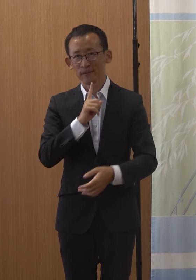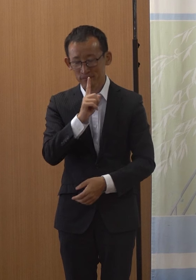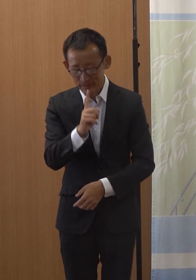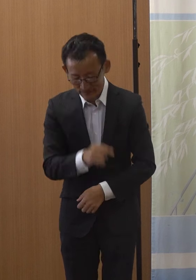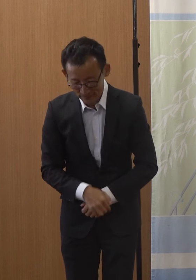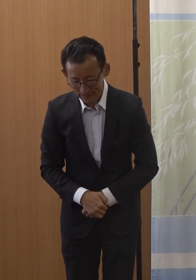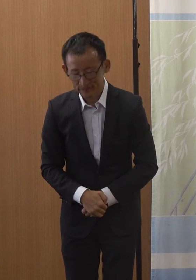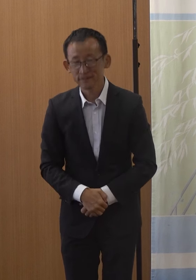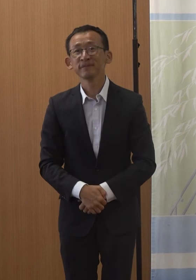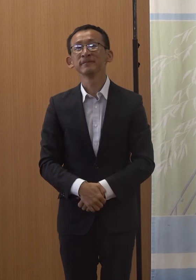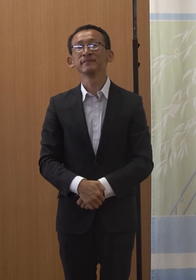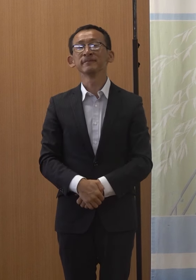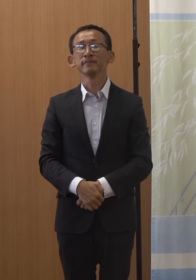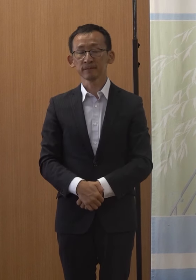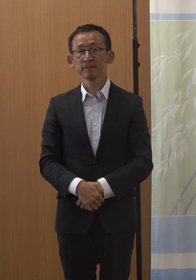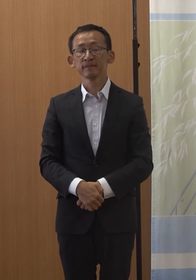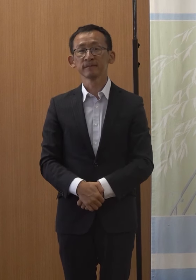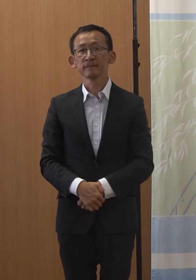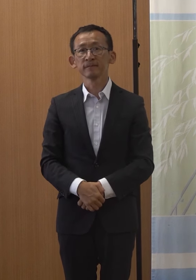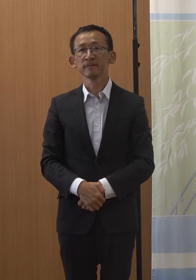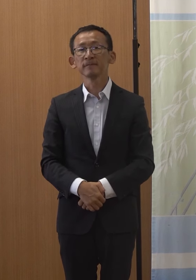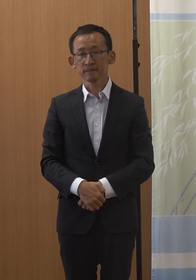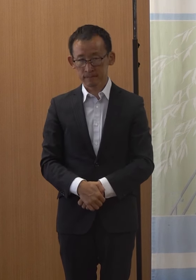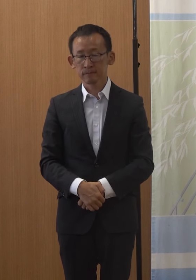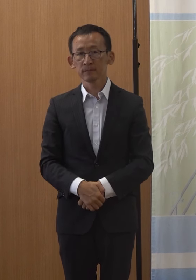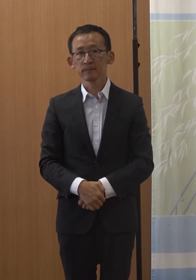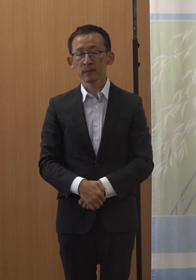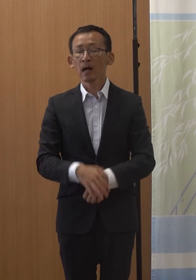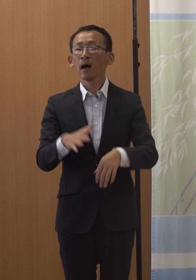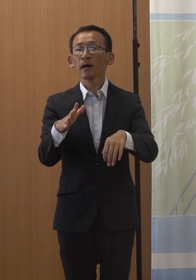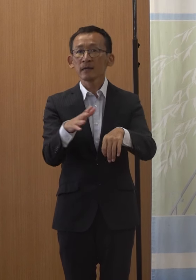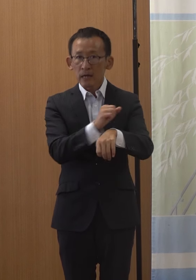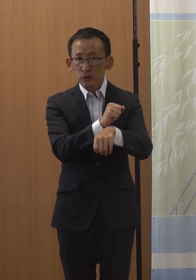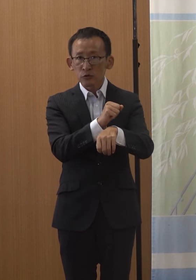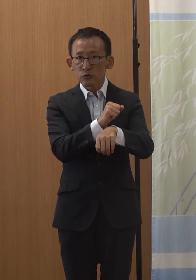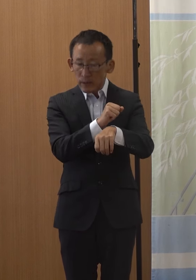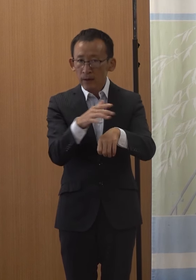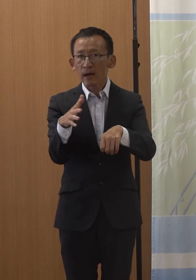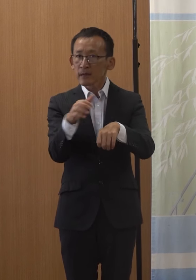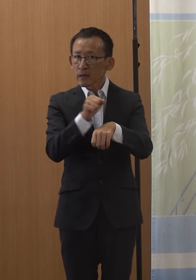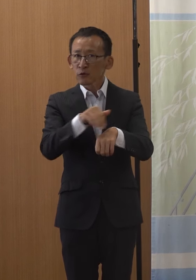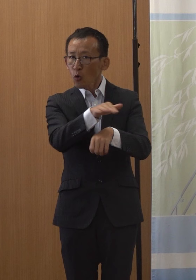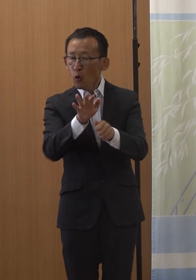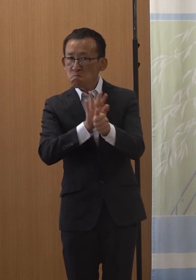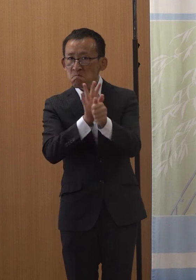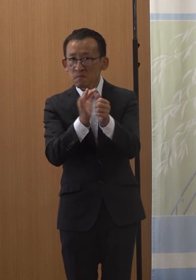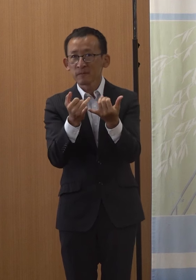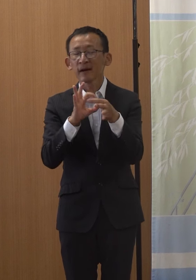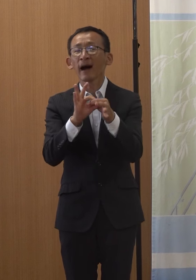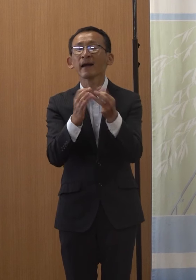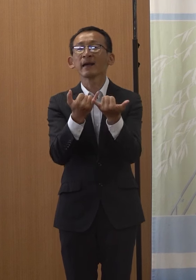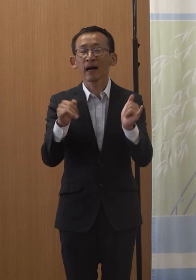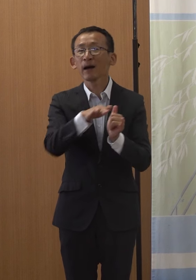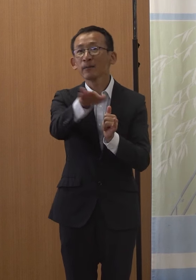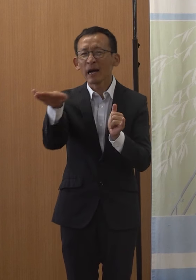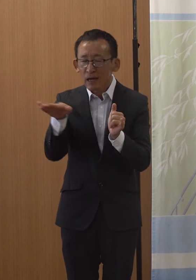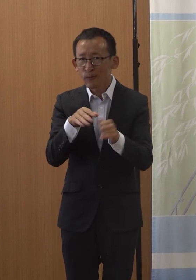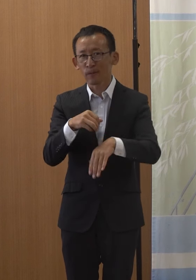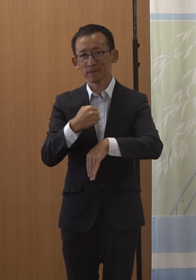。また選手並びに選手を支えられた関係者の皆様方、大変お疲れ様で